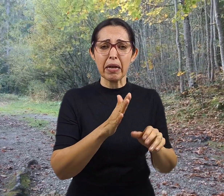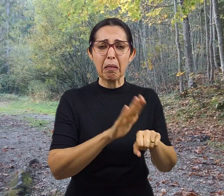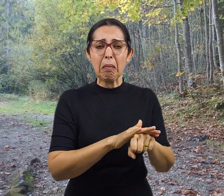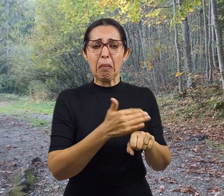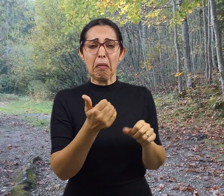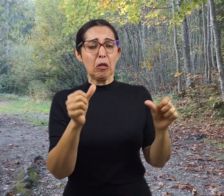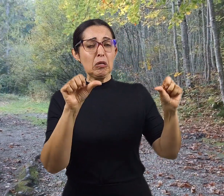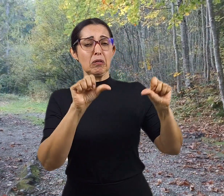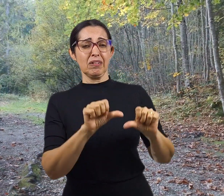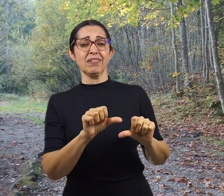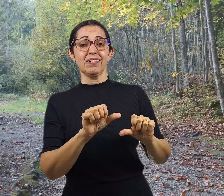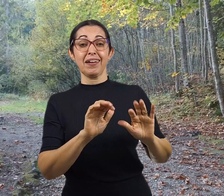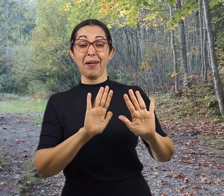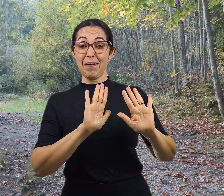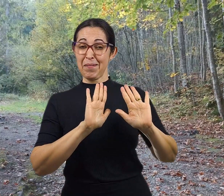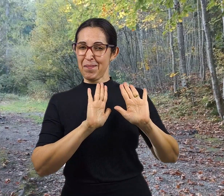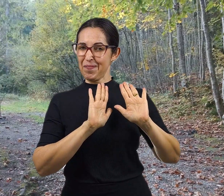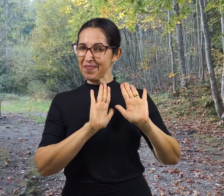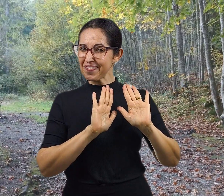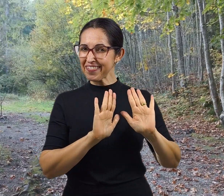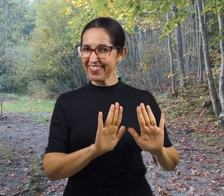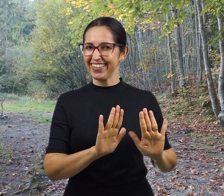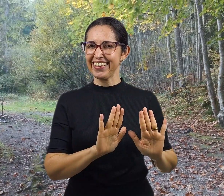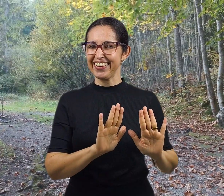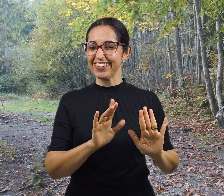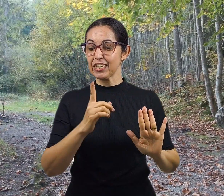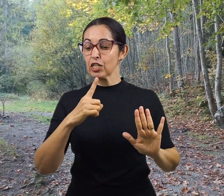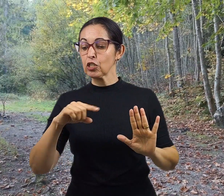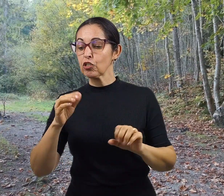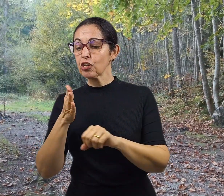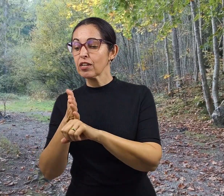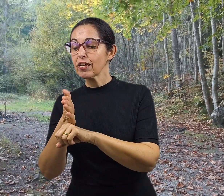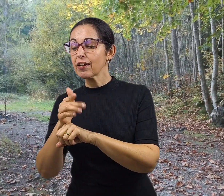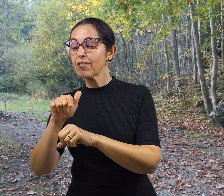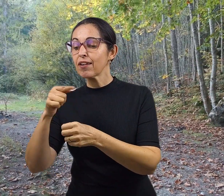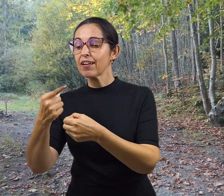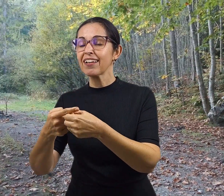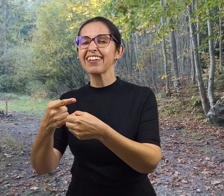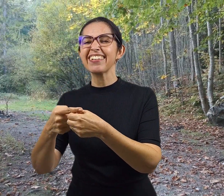maiores, mas ele sobe a Betel e com ele estava a família dele. Vai,